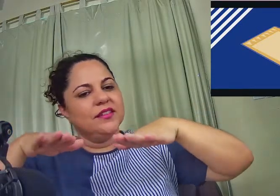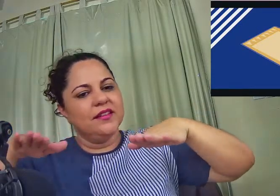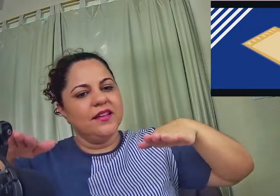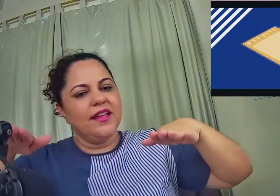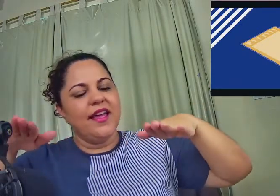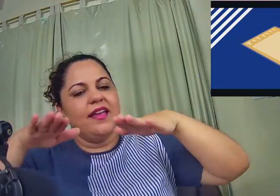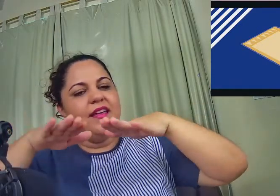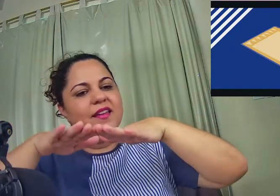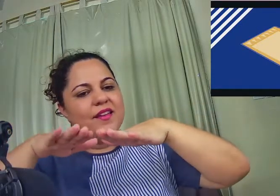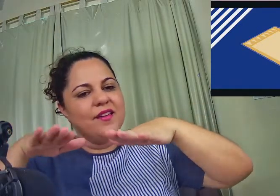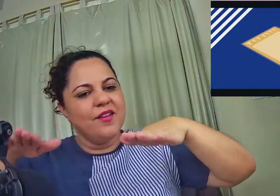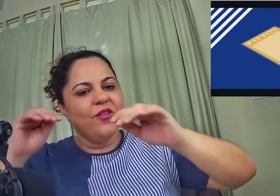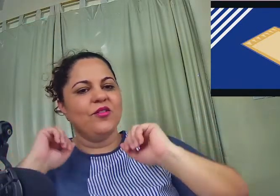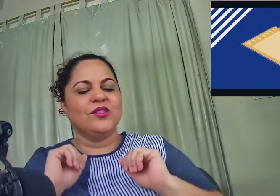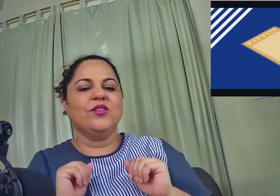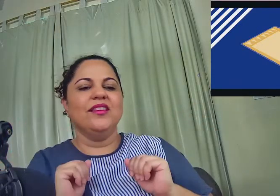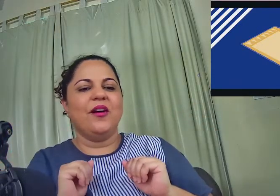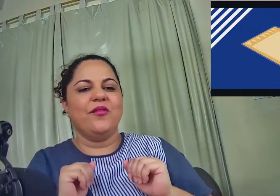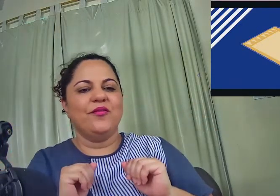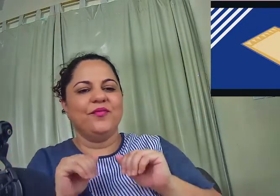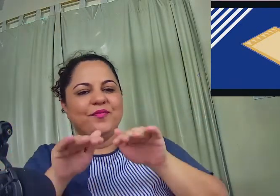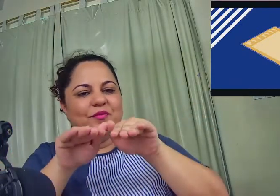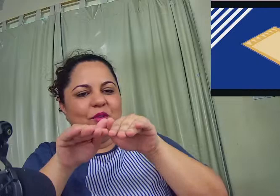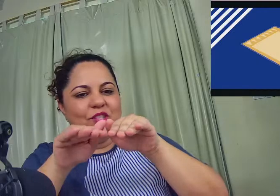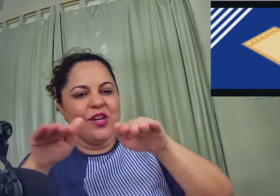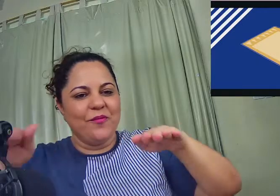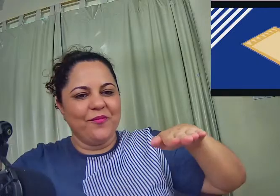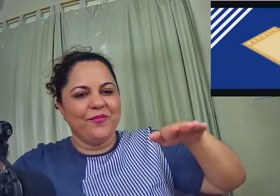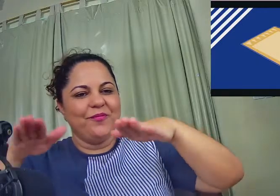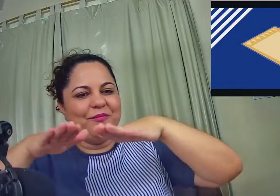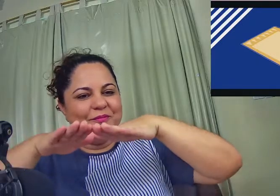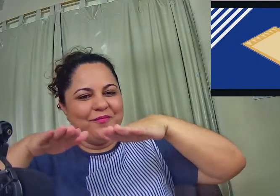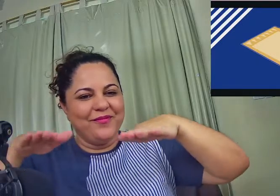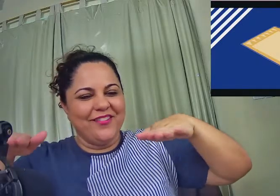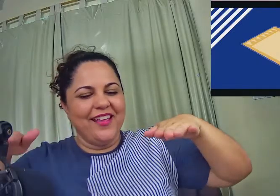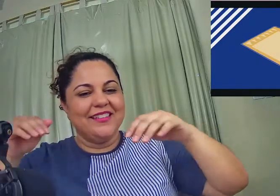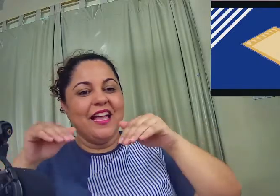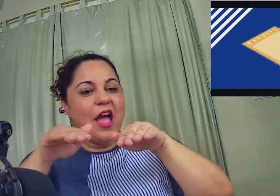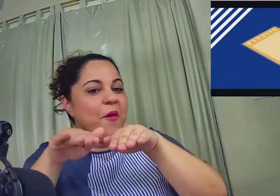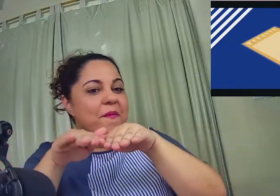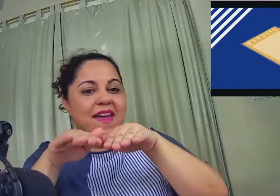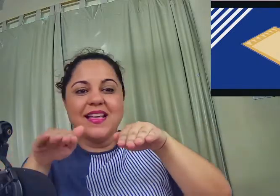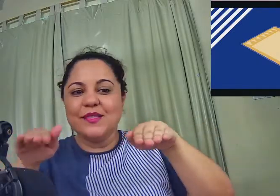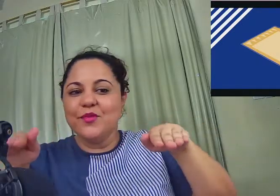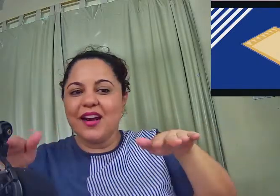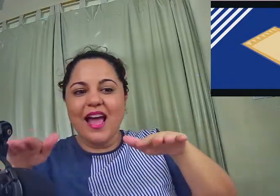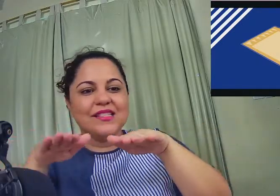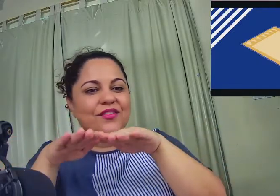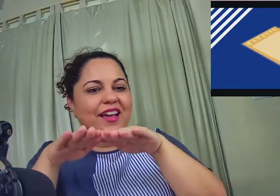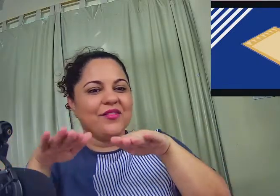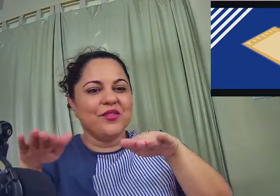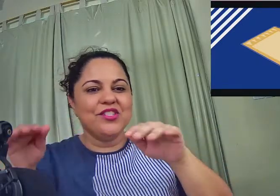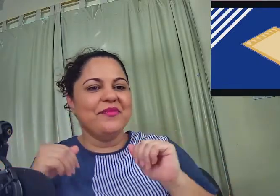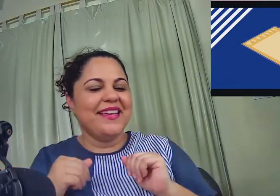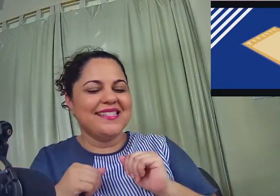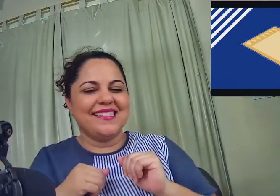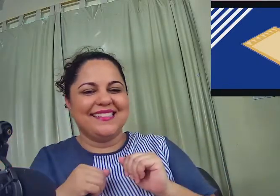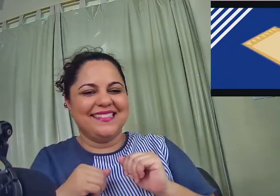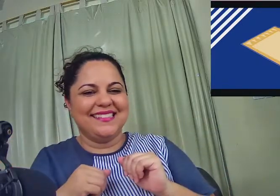é horizontal, no chão. Tá vendo? É o mesmo classificador de mesa.